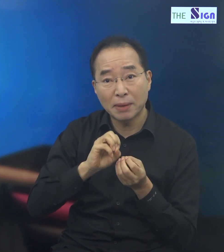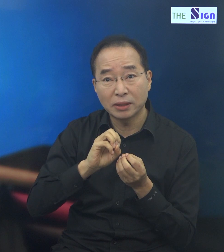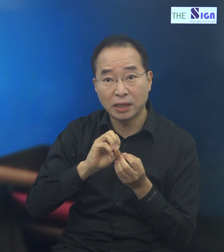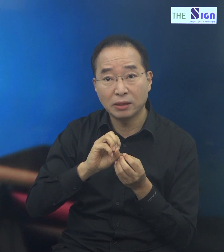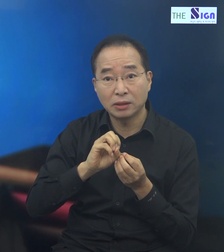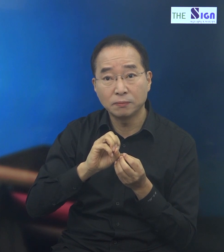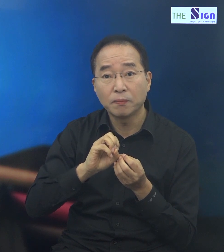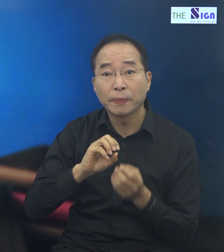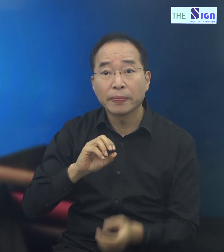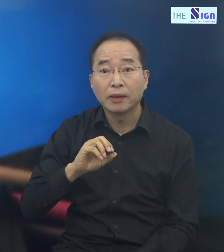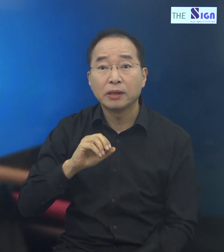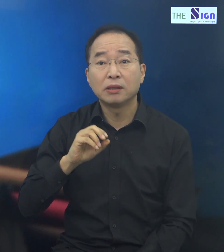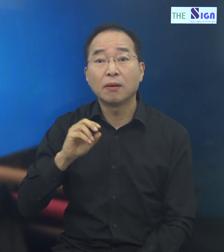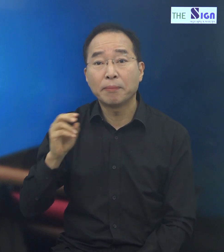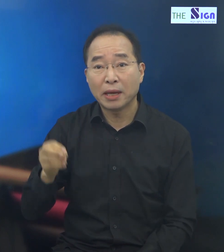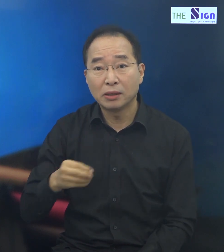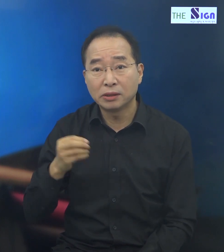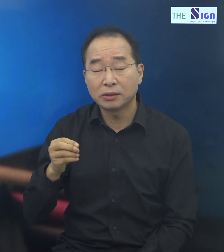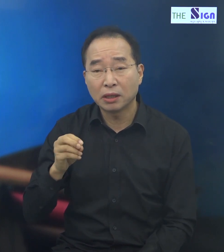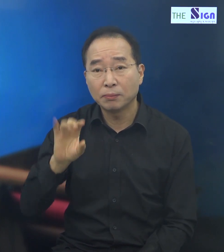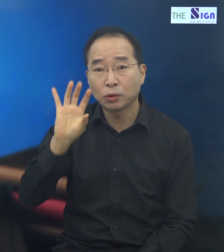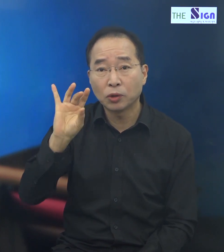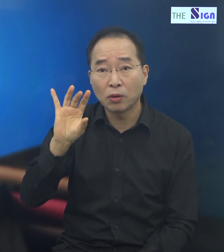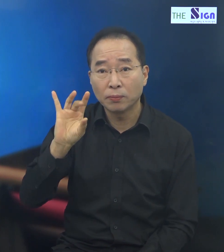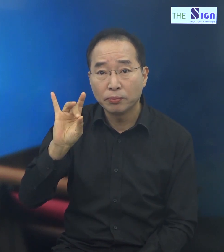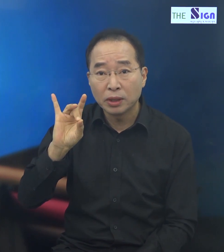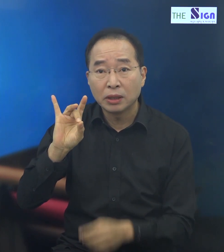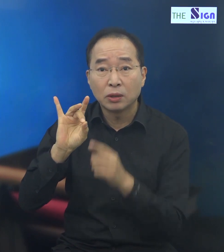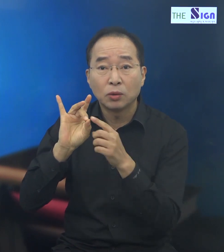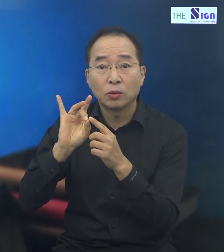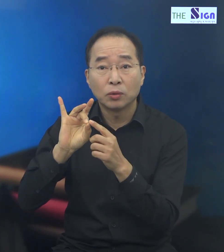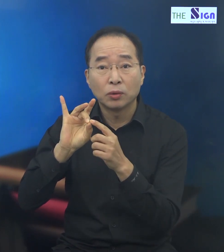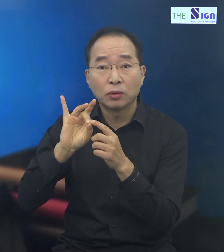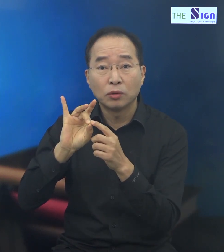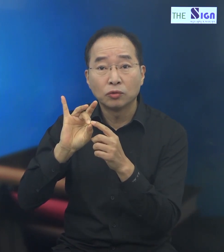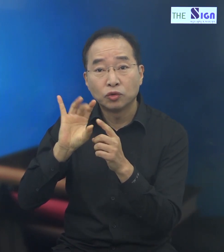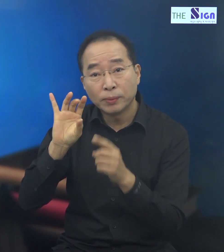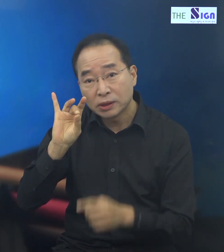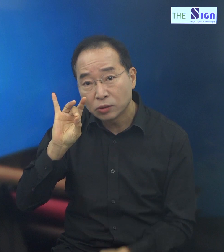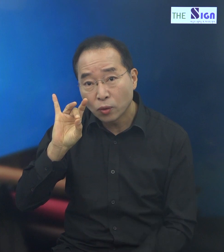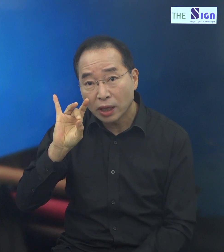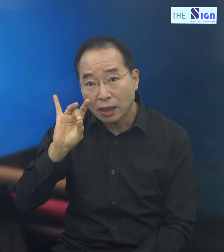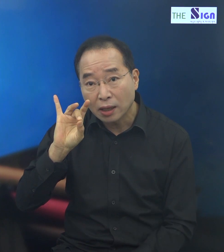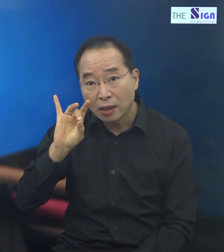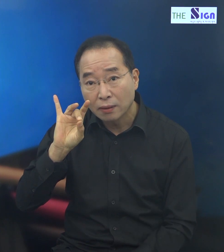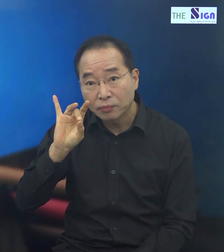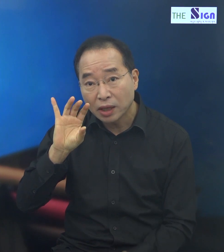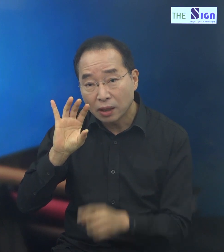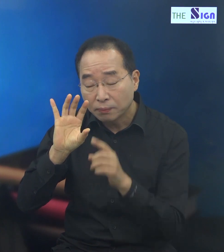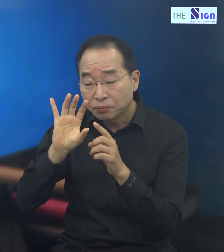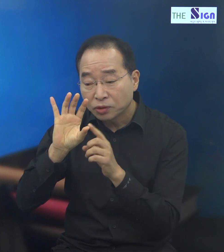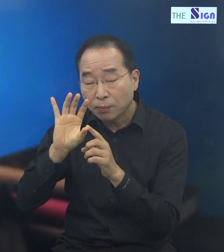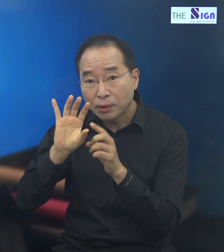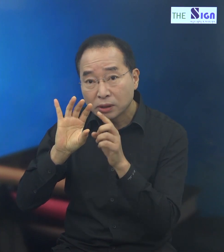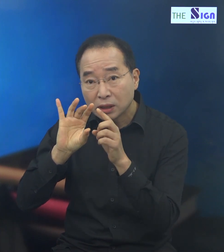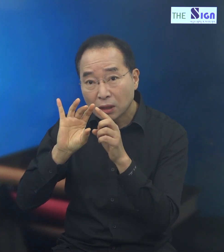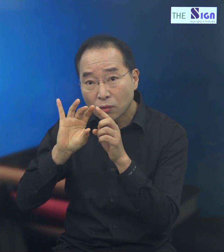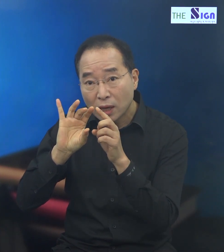돼 있는 이런 100을 쓸 때는 보통 두 번째 손가락, 그러니까 첫 번째와